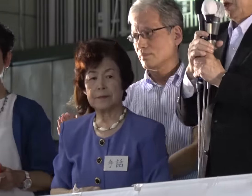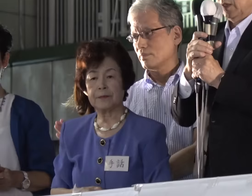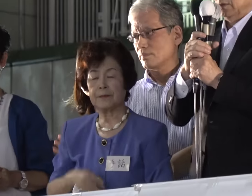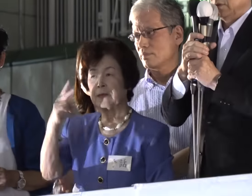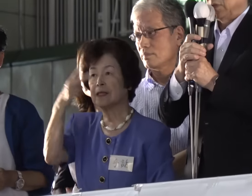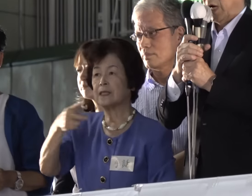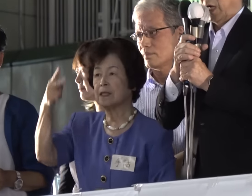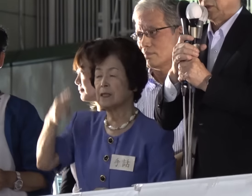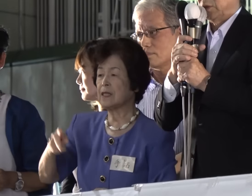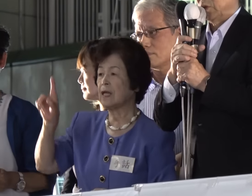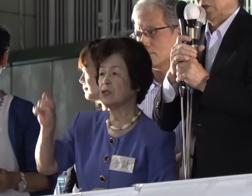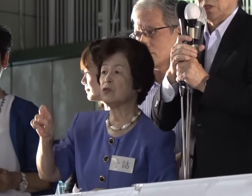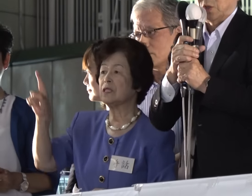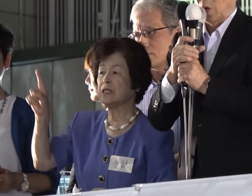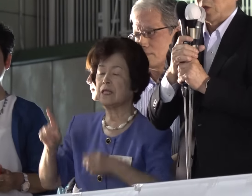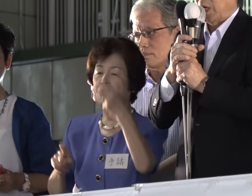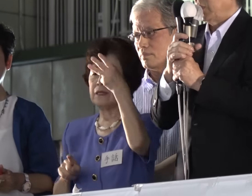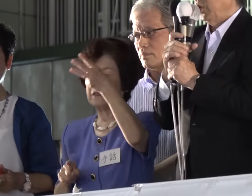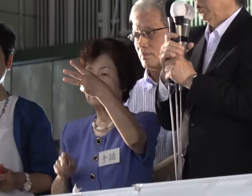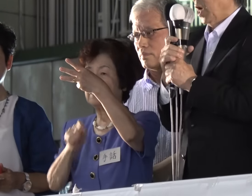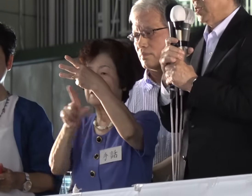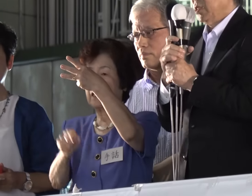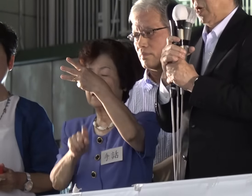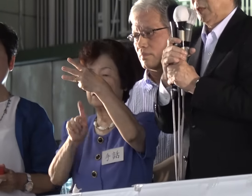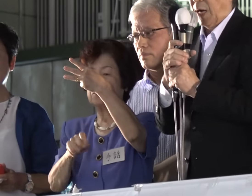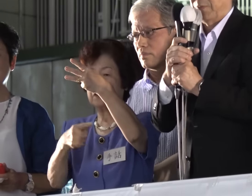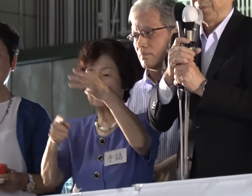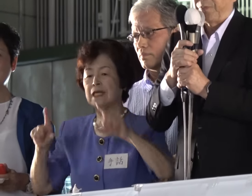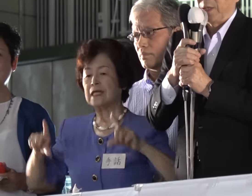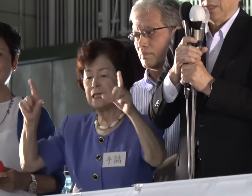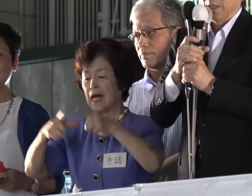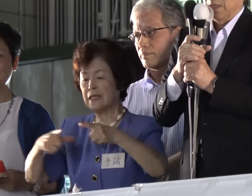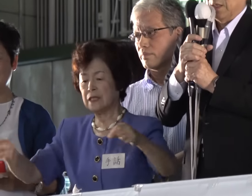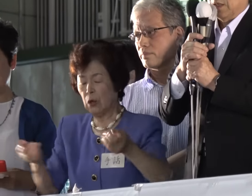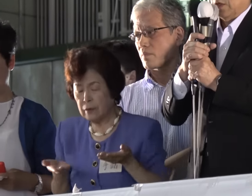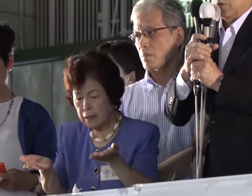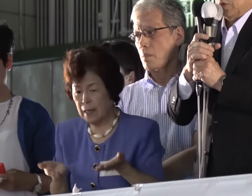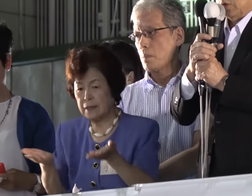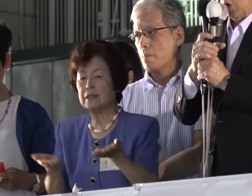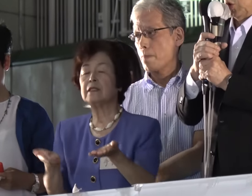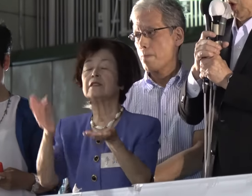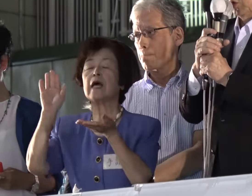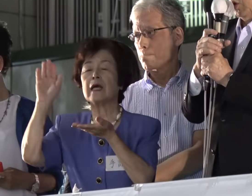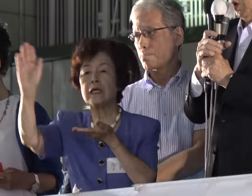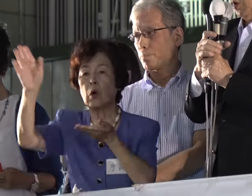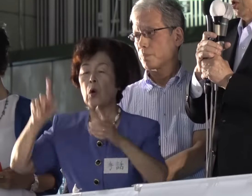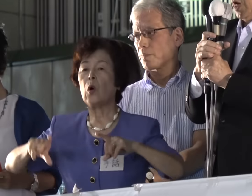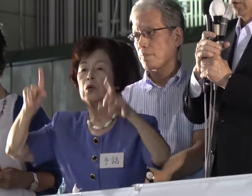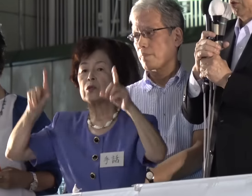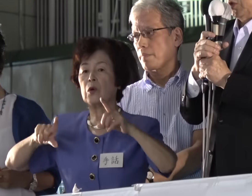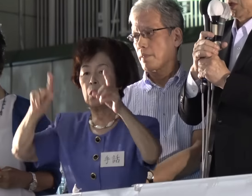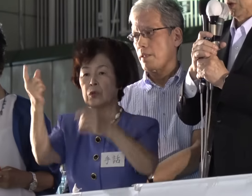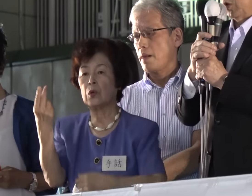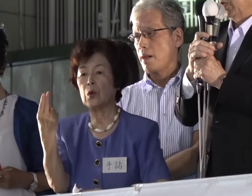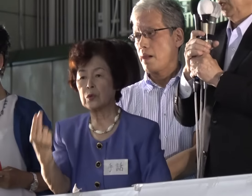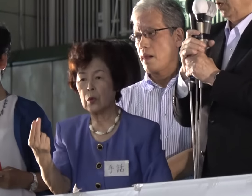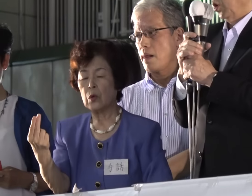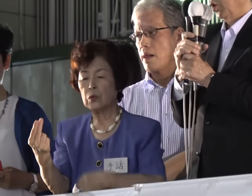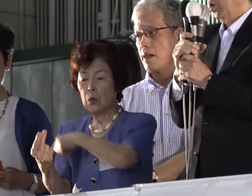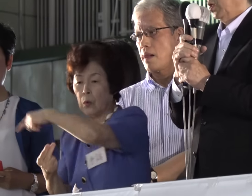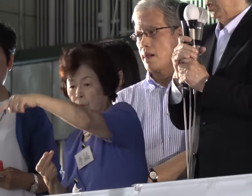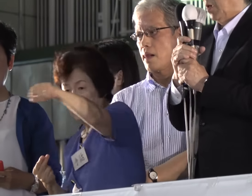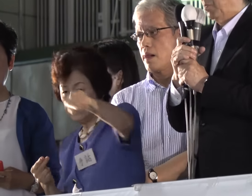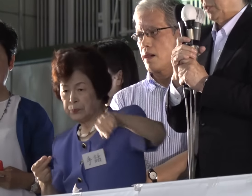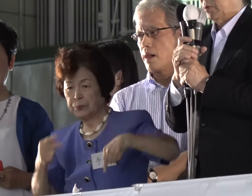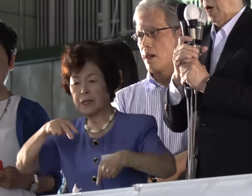2011年3月11日の東日本大震災以来、東京都の250キロ圏内